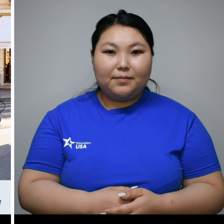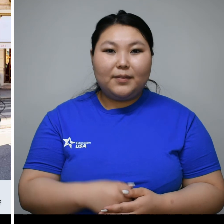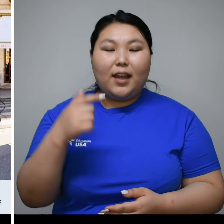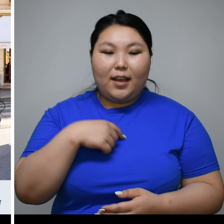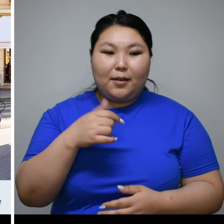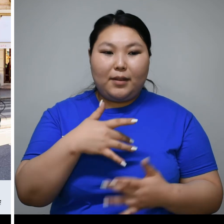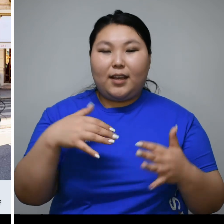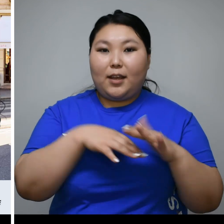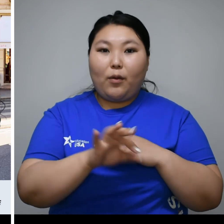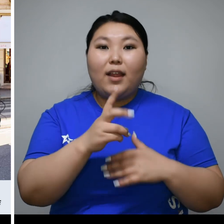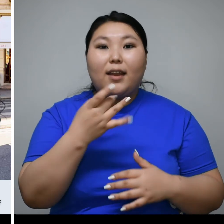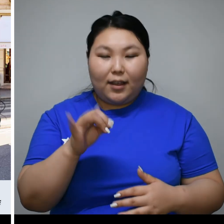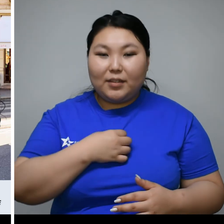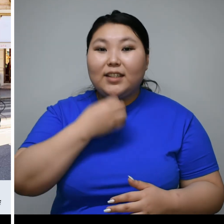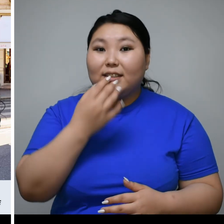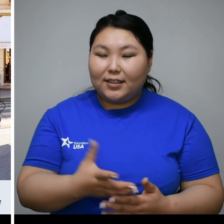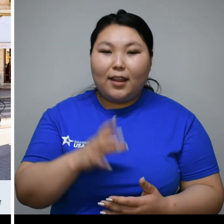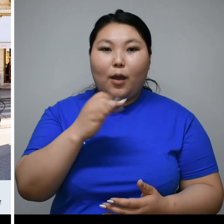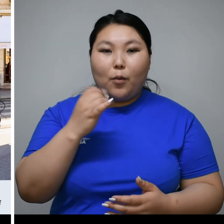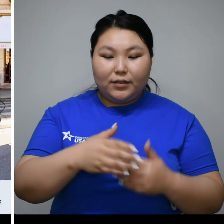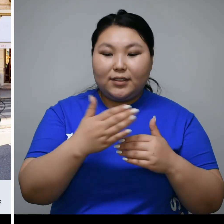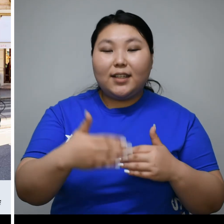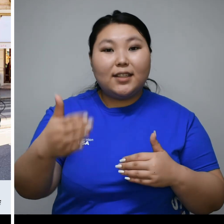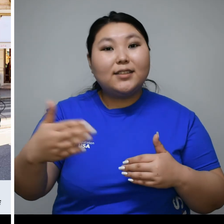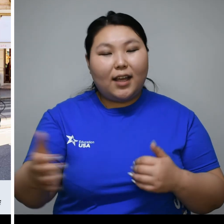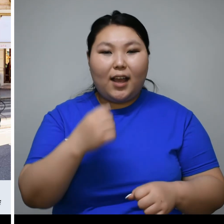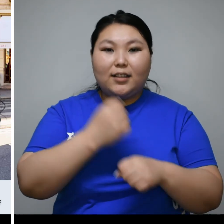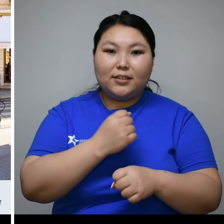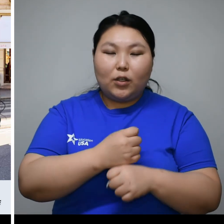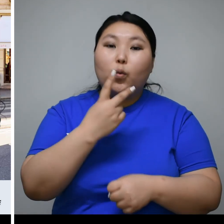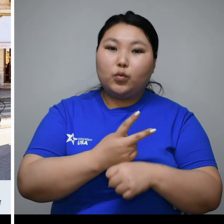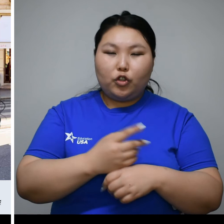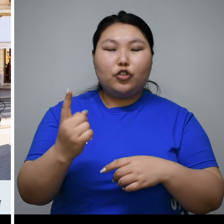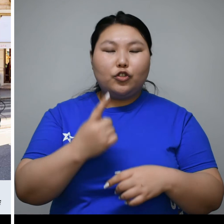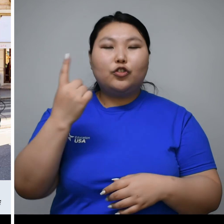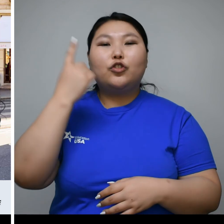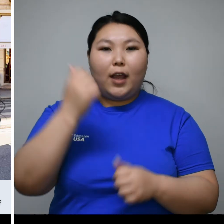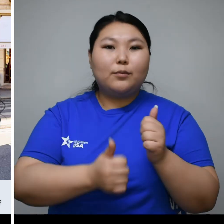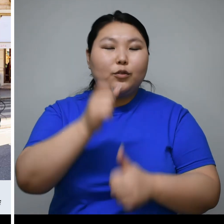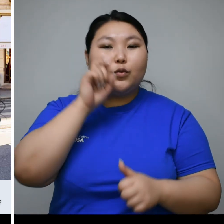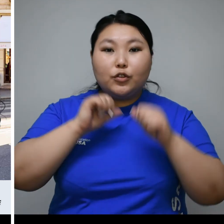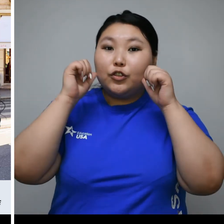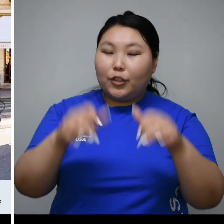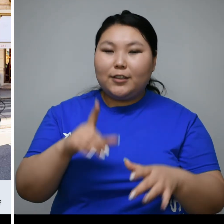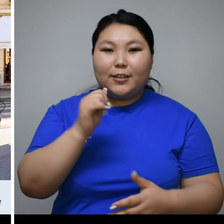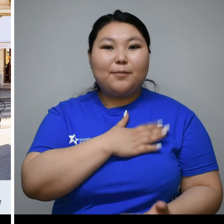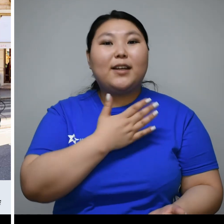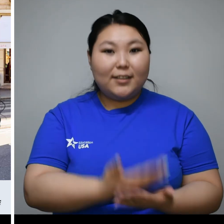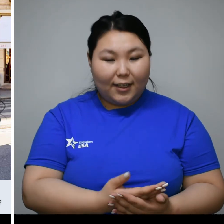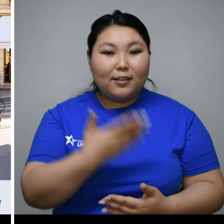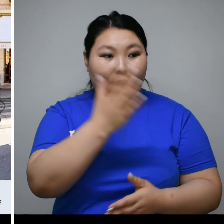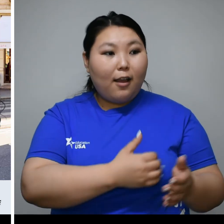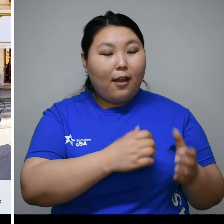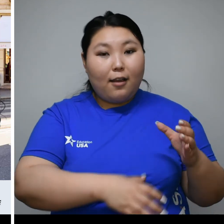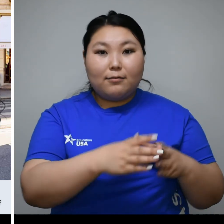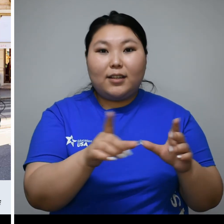одоо apply дараа гэж хэлээ. Тэгээд намныхаа цааш цаашдын ажил үйлсэд өндрөөс өндөр амжилт хүсье ёо. За